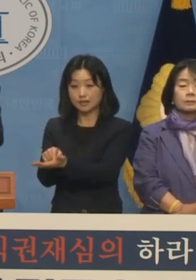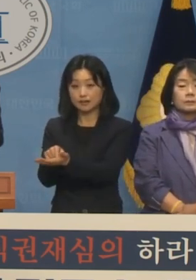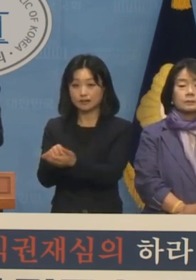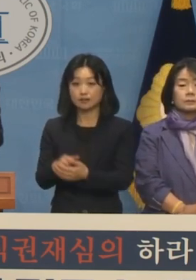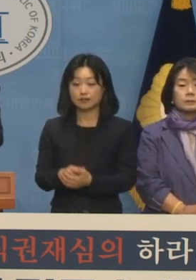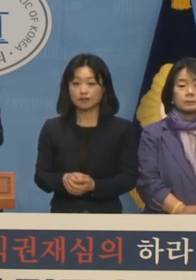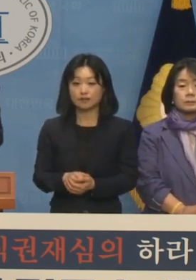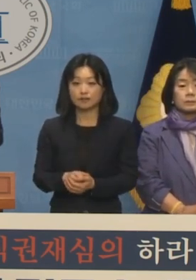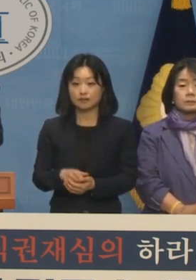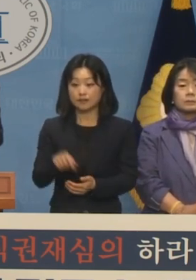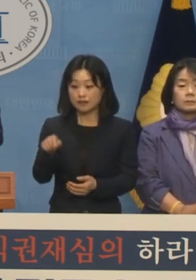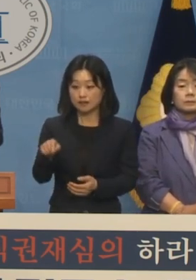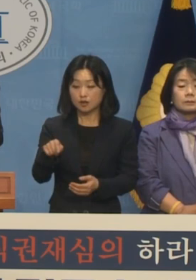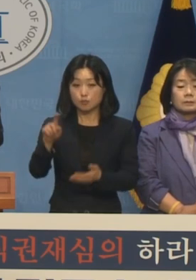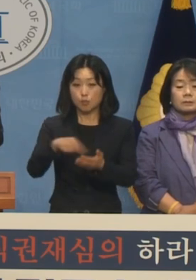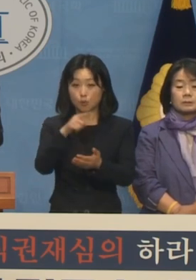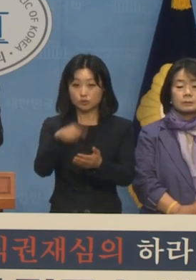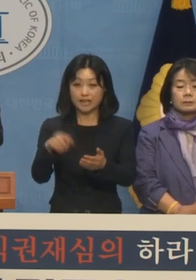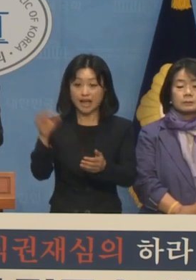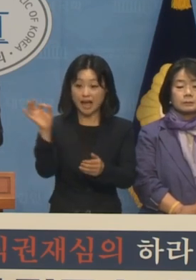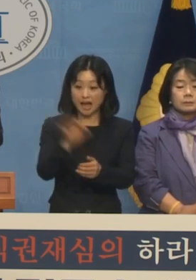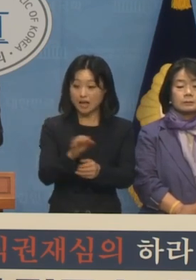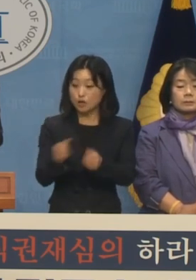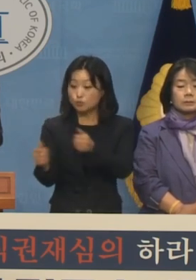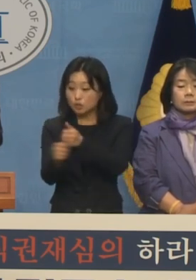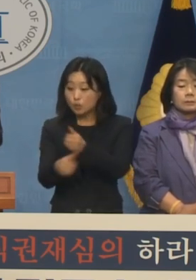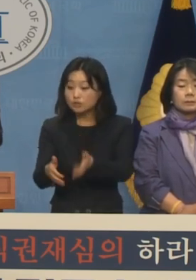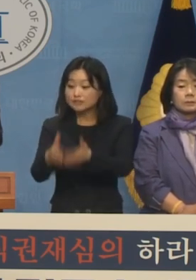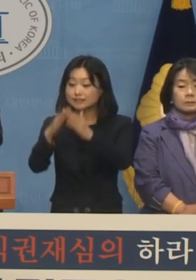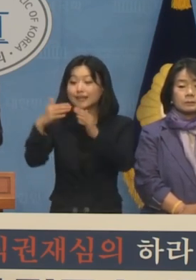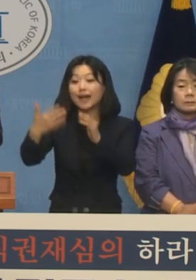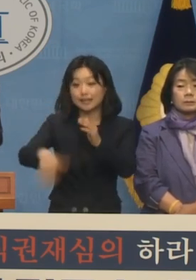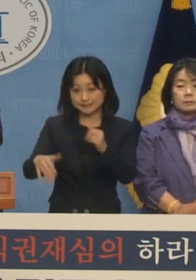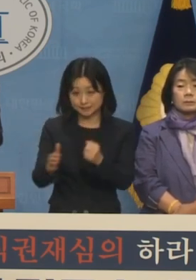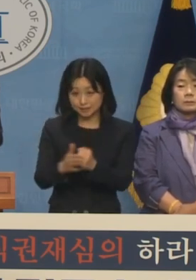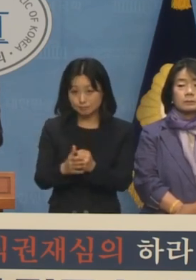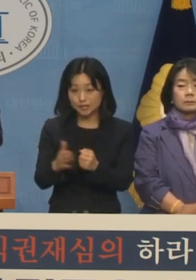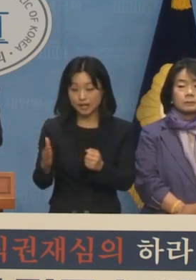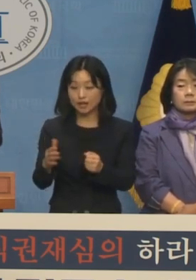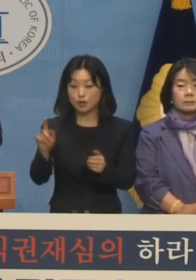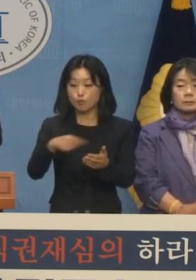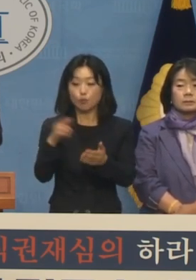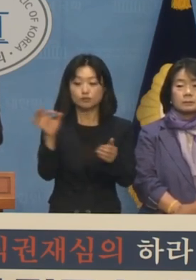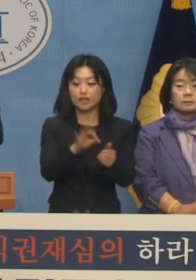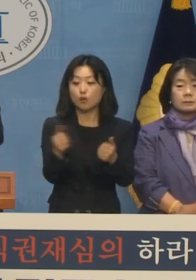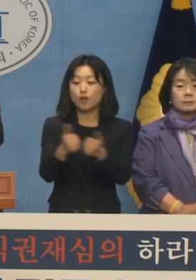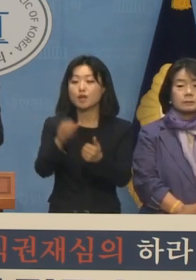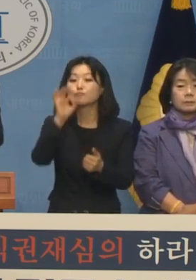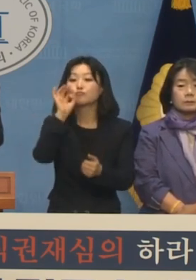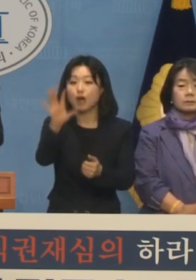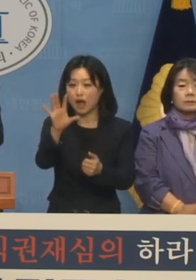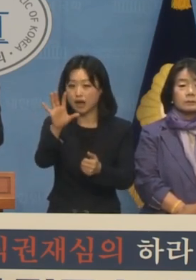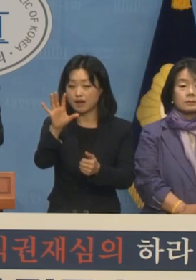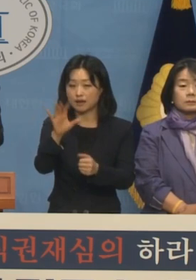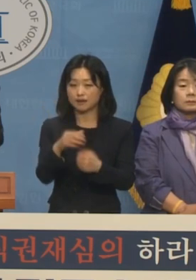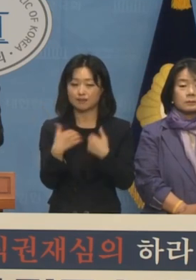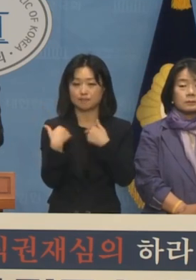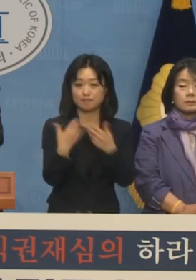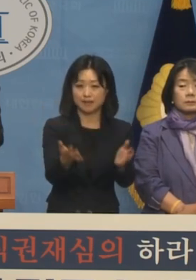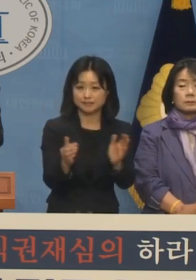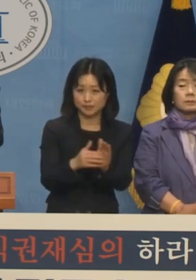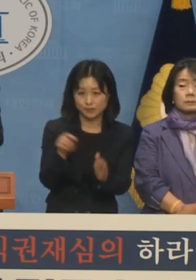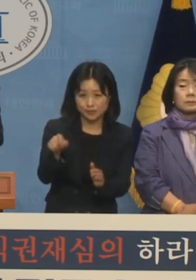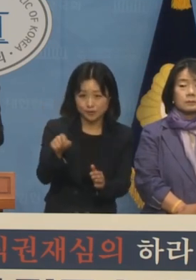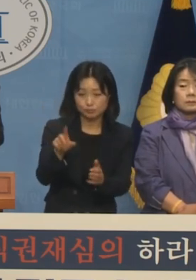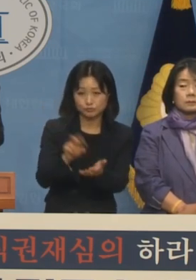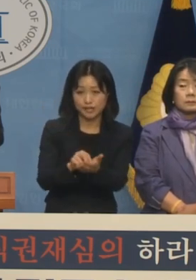소집되지 않았다라고 하면서 또 배보상위원회로 책임을 넘겼습니다. 하지만